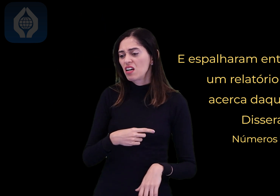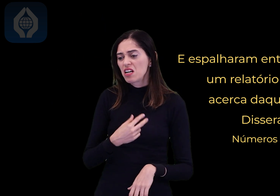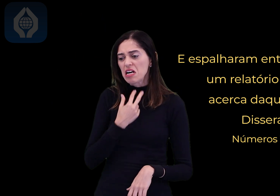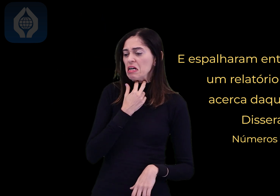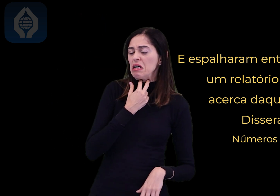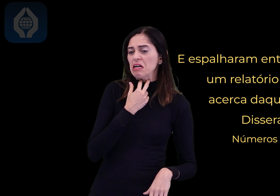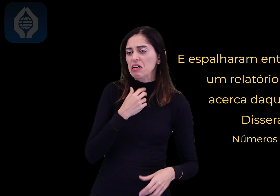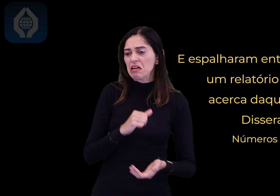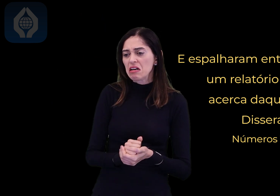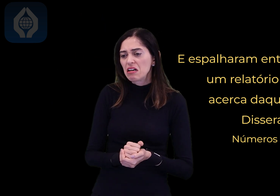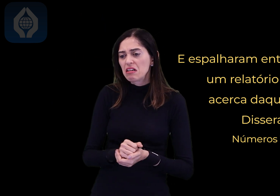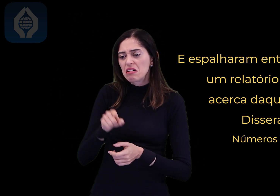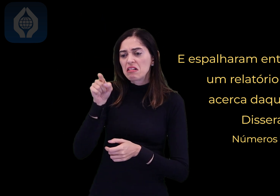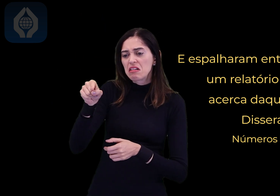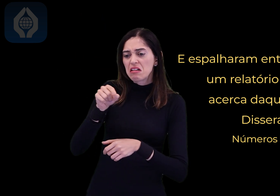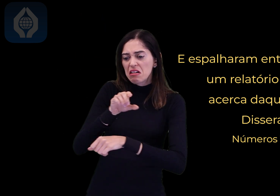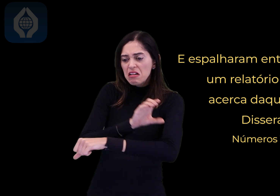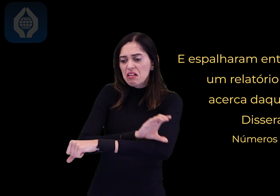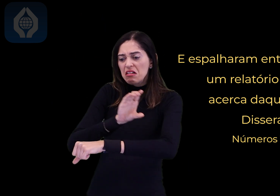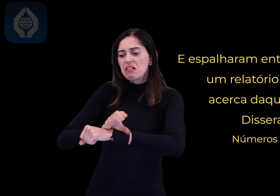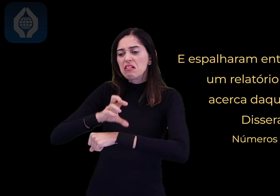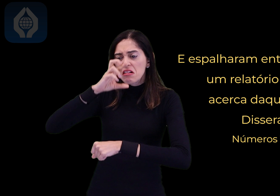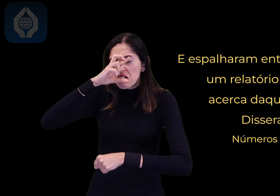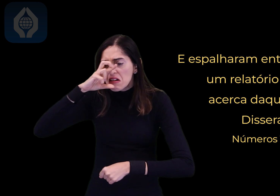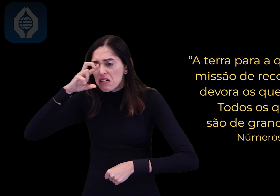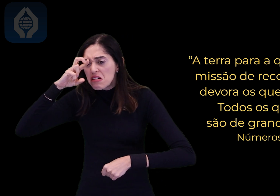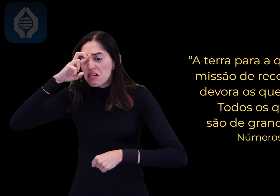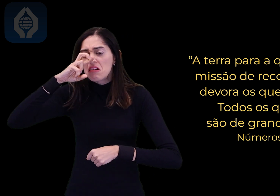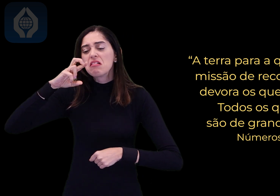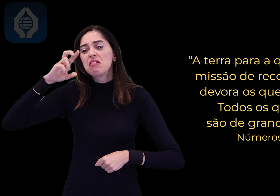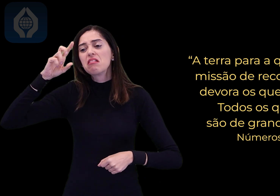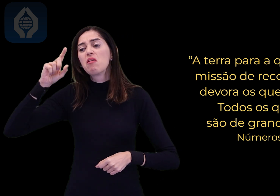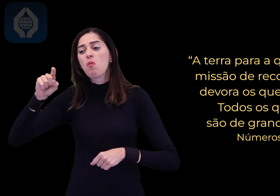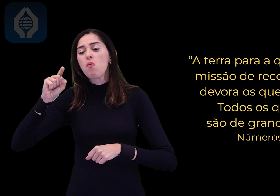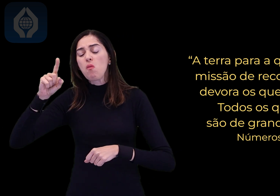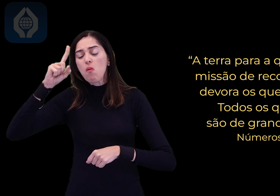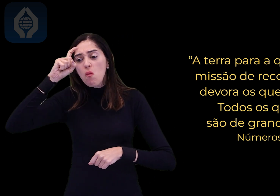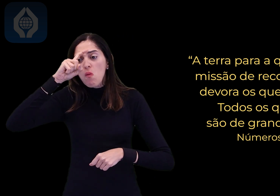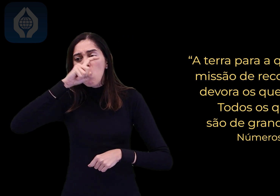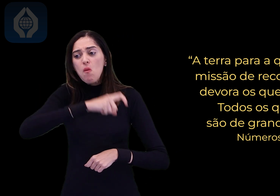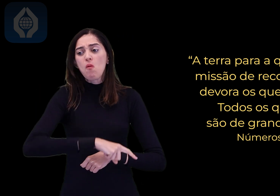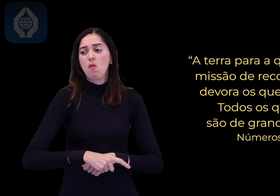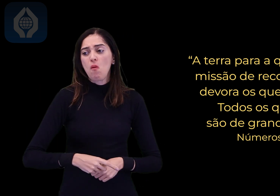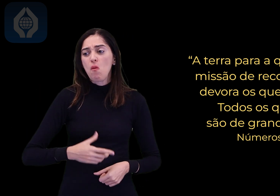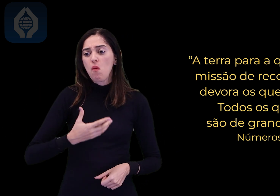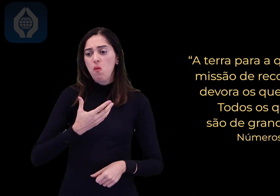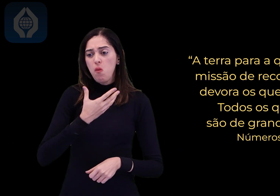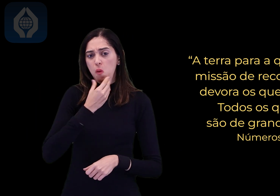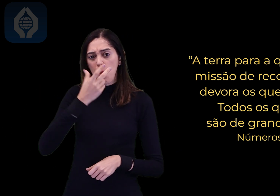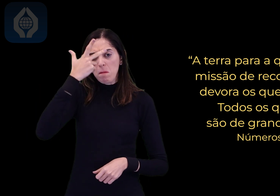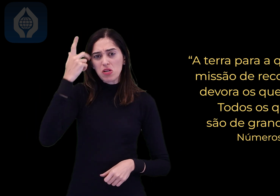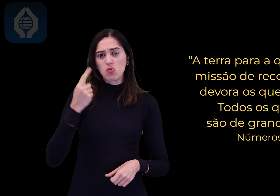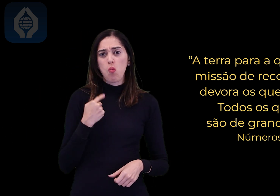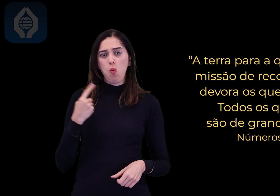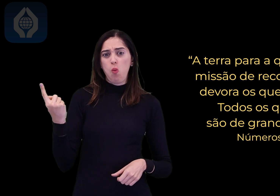relatório negativo acerca daquela terra. E disseram: a terra para a qual fomos em missão de reconhecimento devora os que nela